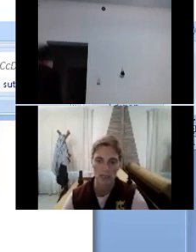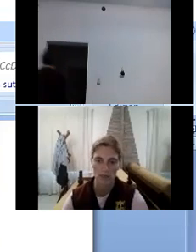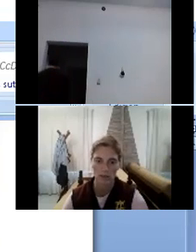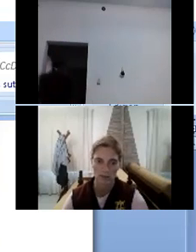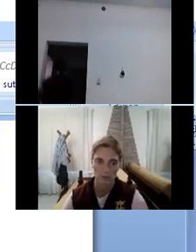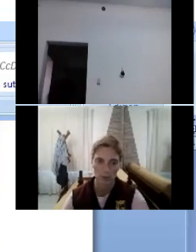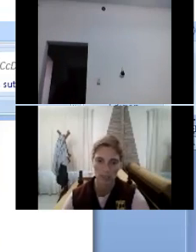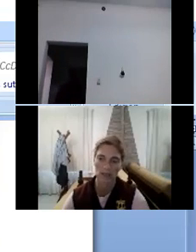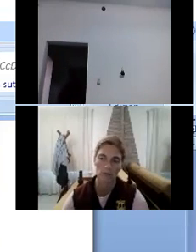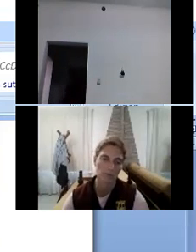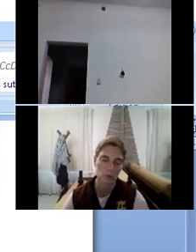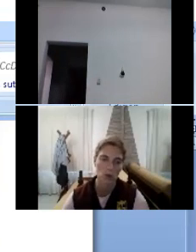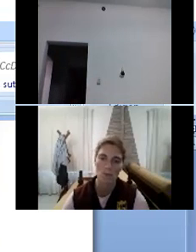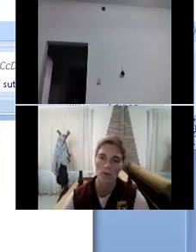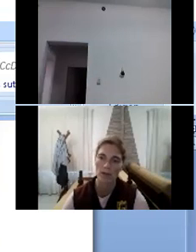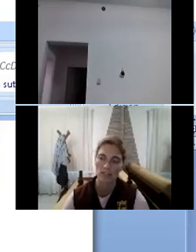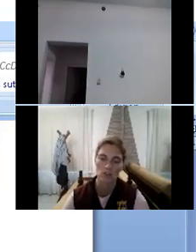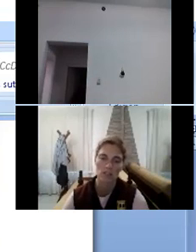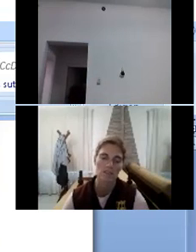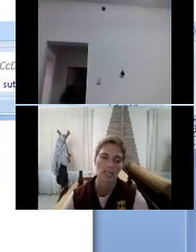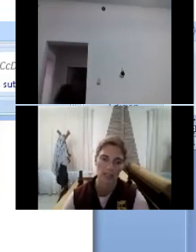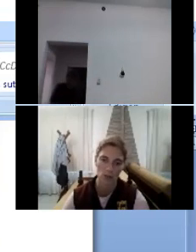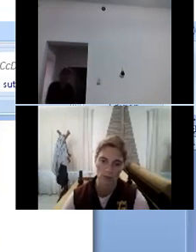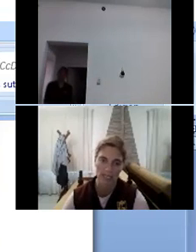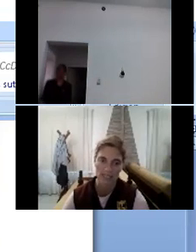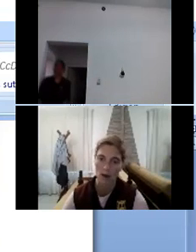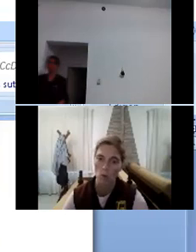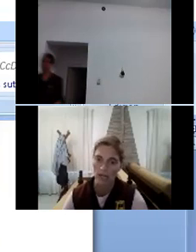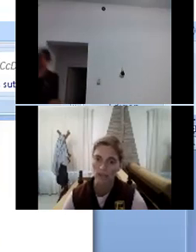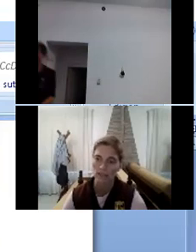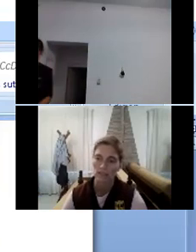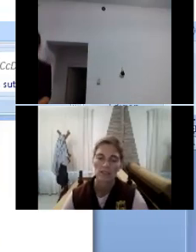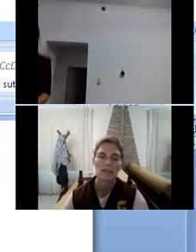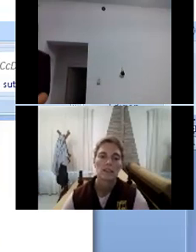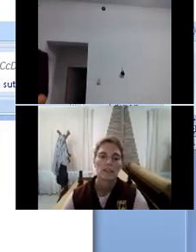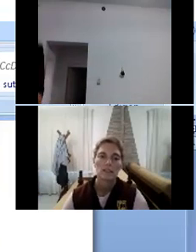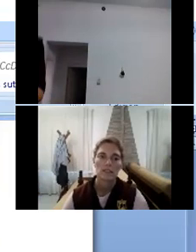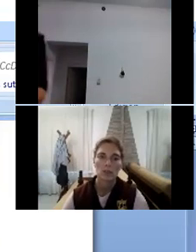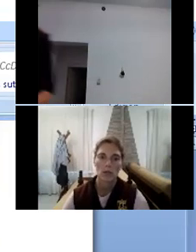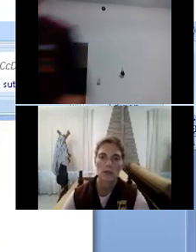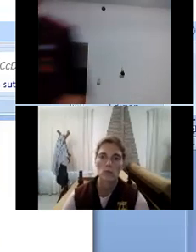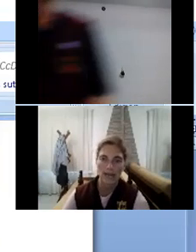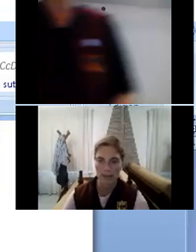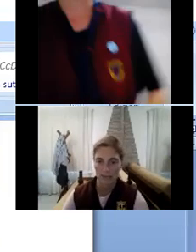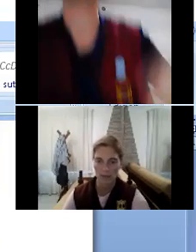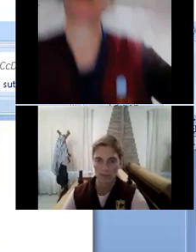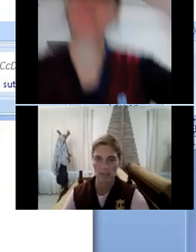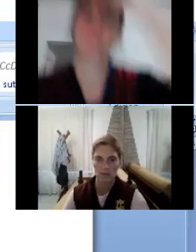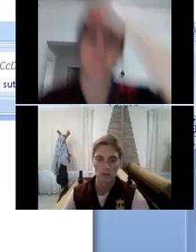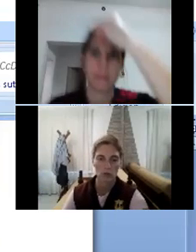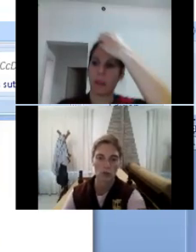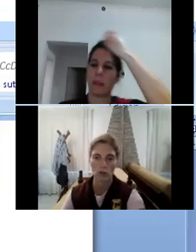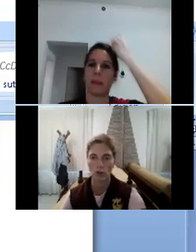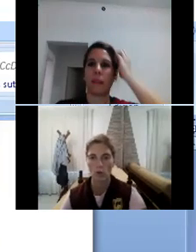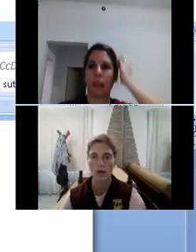está durmiendo. Porque cuando nos vamos de vacaciones, se queda dormida en la casa de la abuela y Sí. duerme en una cama también, ¿ves?